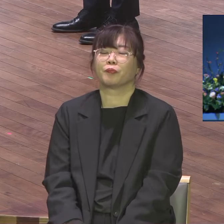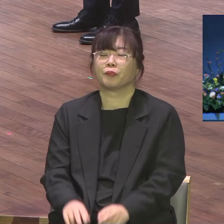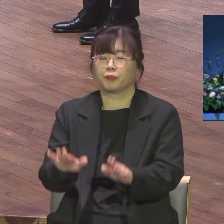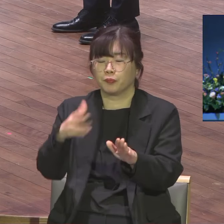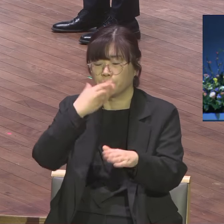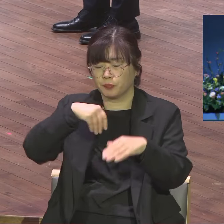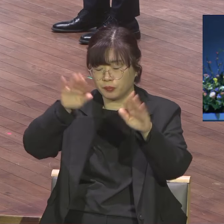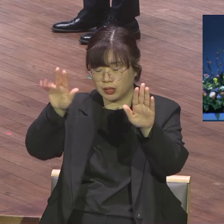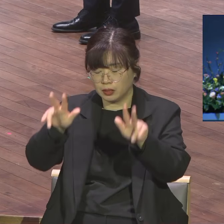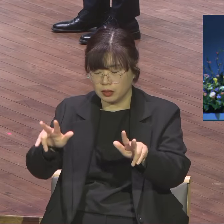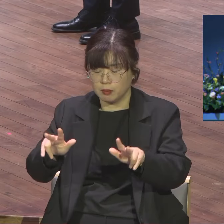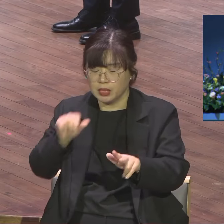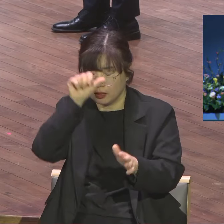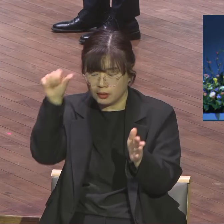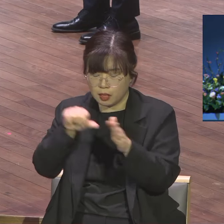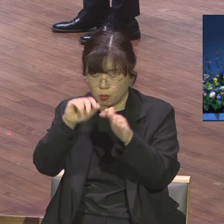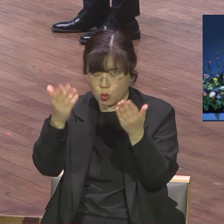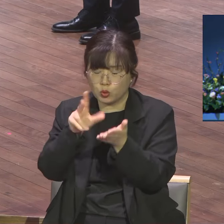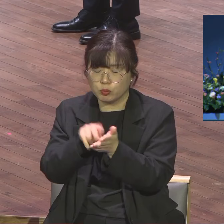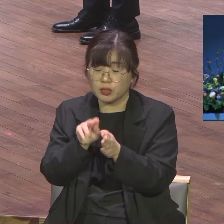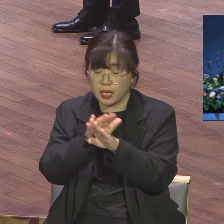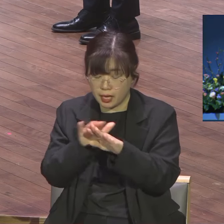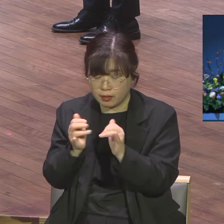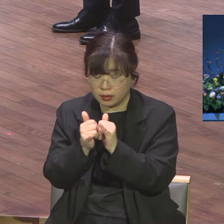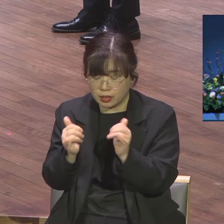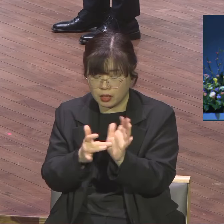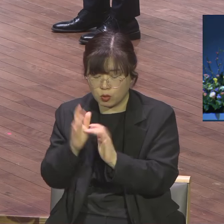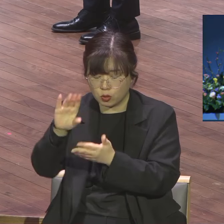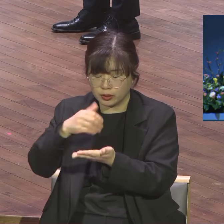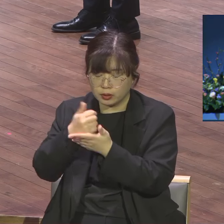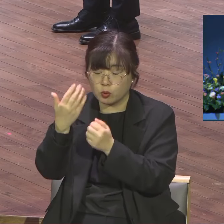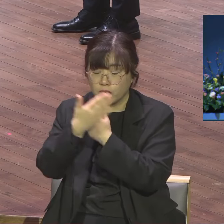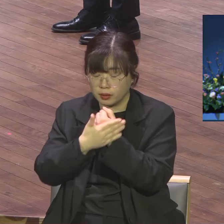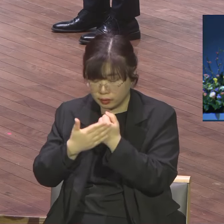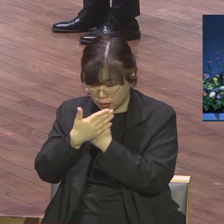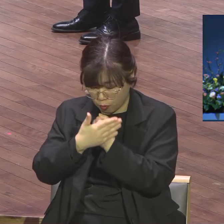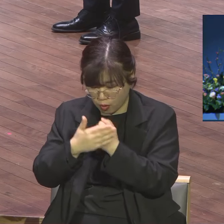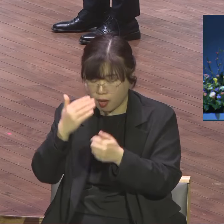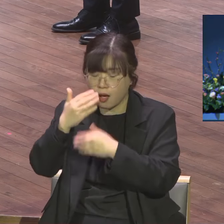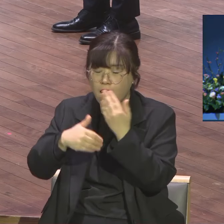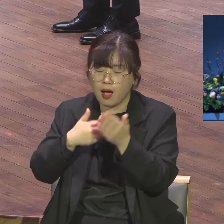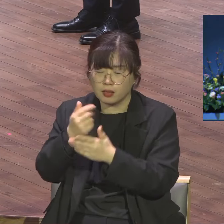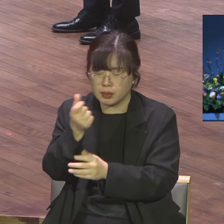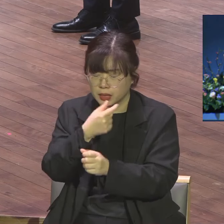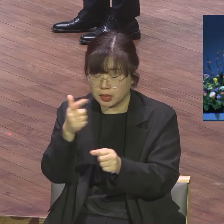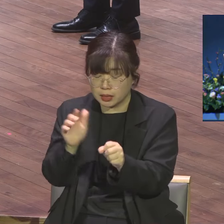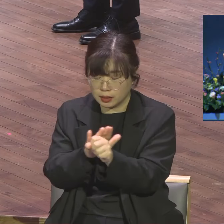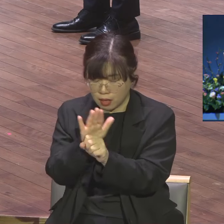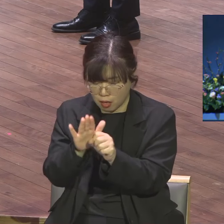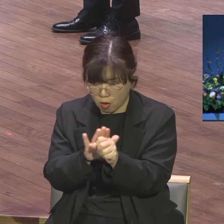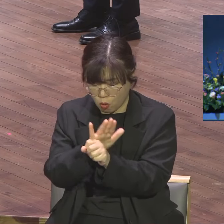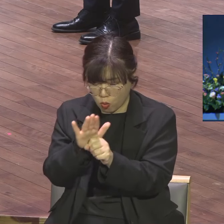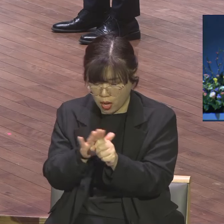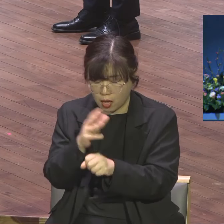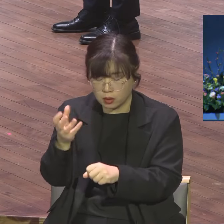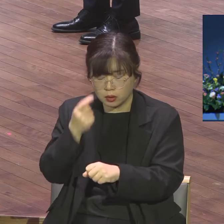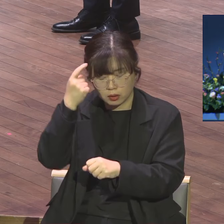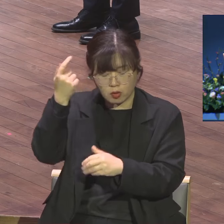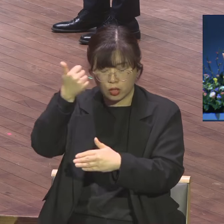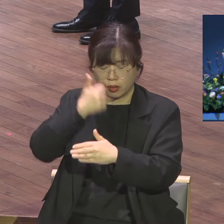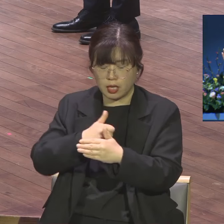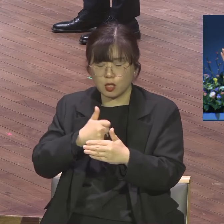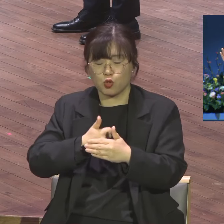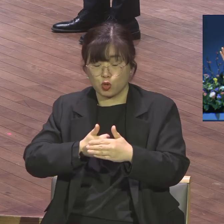지금은 인생 모든 문제의 해결자 되신 예수 그리스도의 은혜와 하나님의 크신 사랑하심과 성령님의